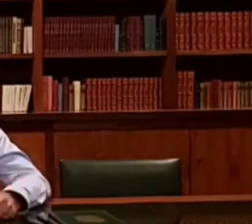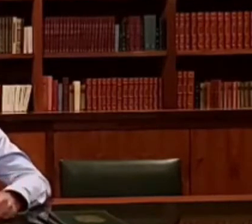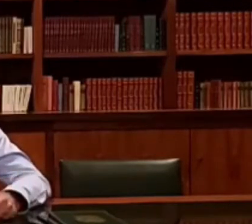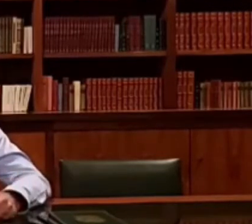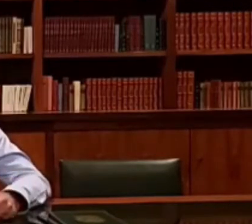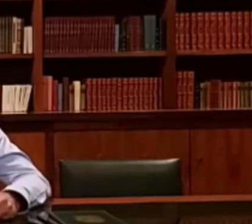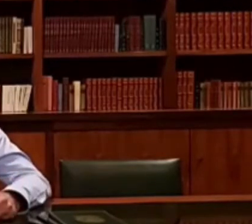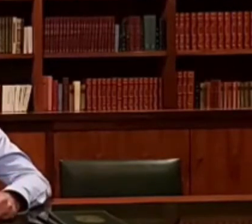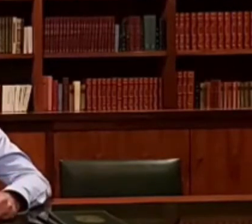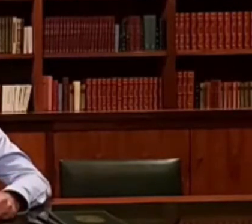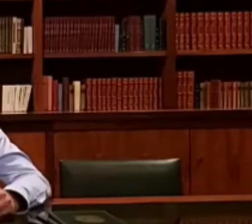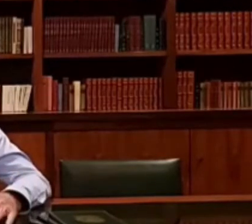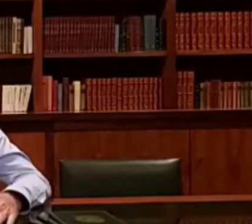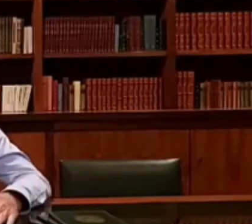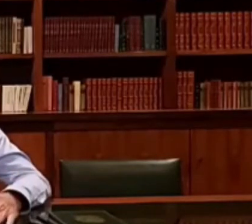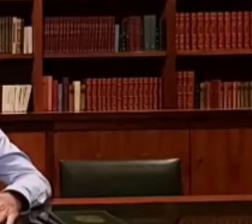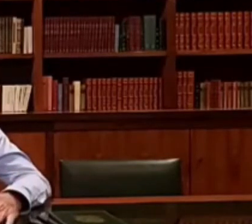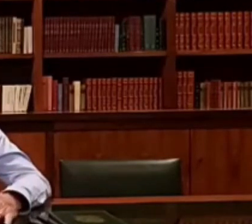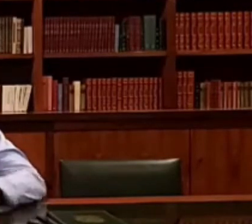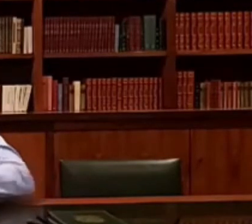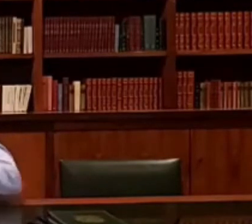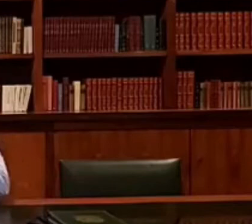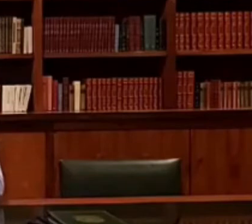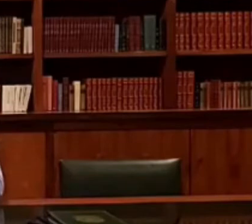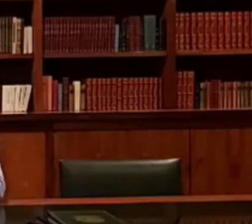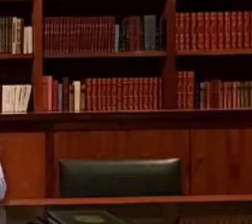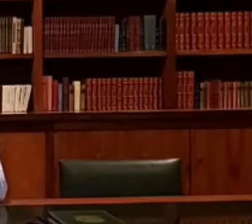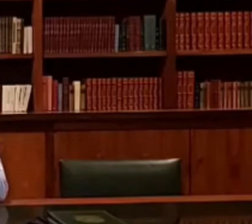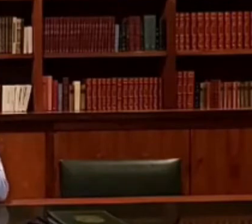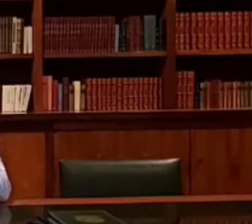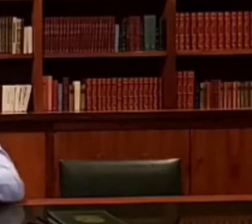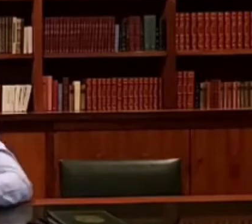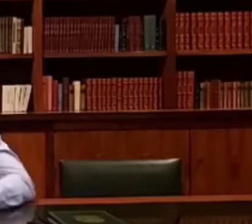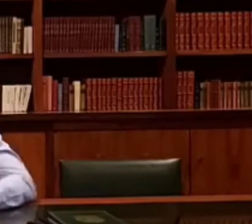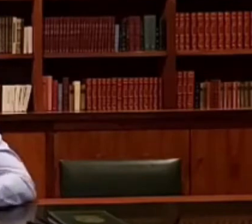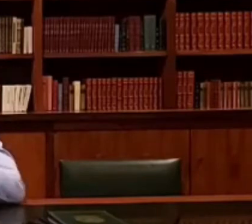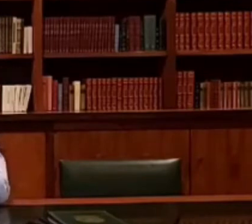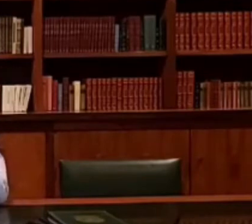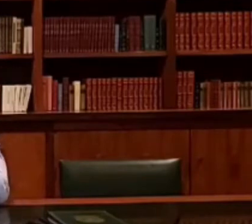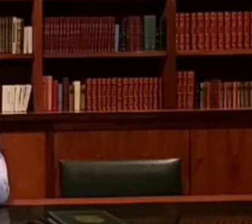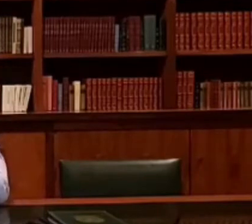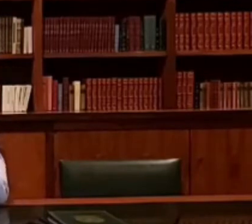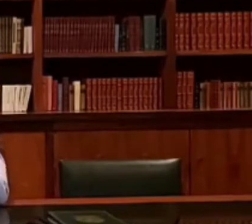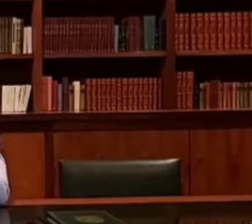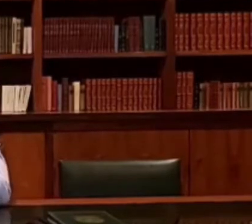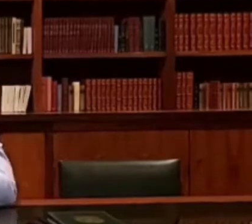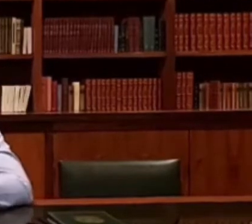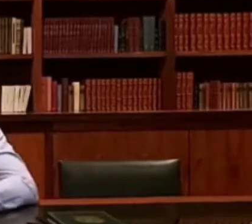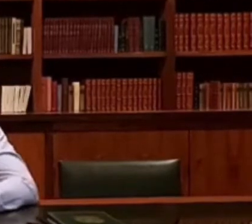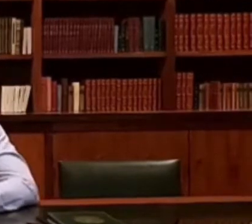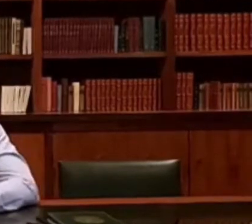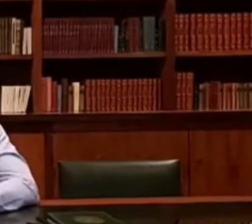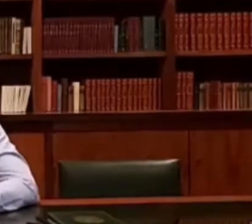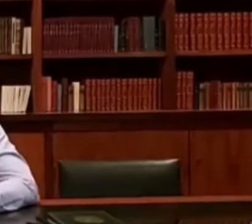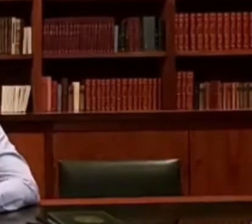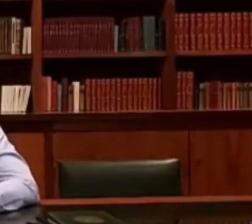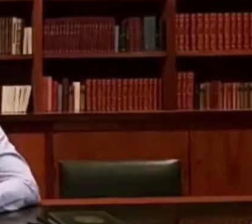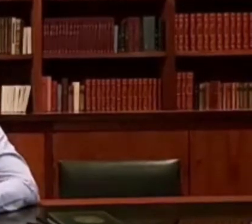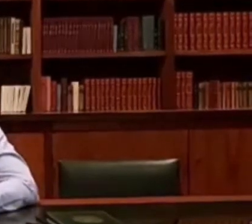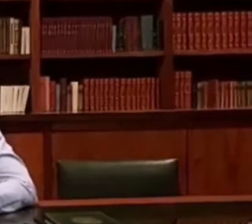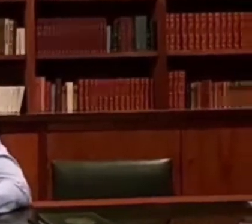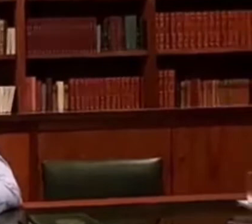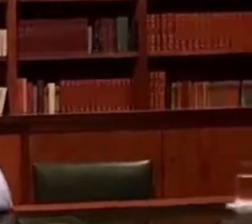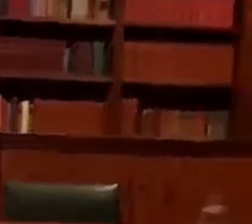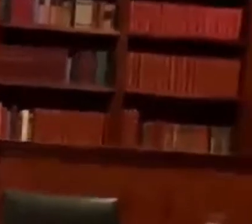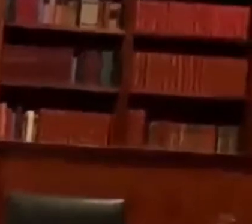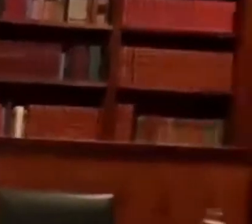pessoas preocupadas, né, presidente? Tá certo, né? Inclusive porque, tendo em vista, não tem uma grande letalidade, mas quem tem mais de 60